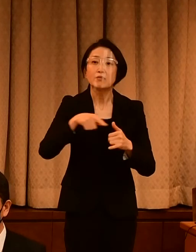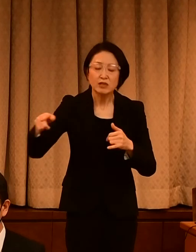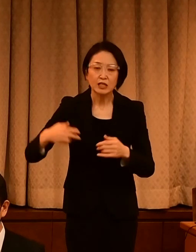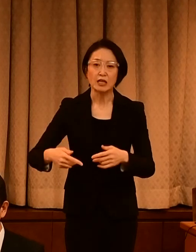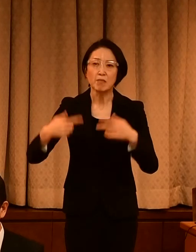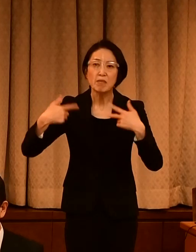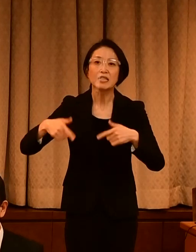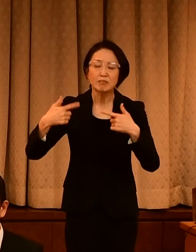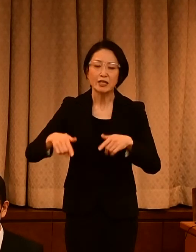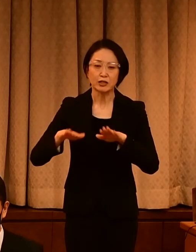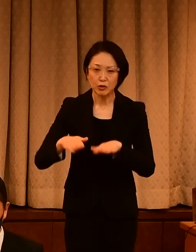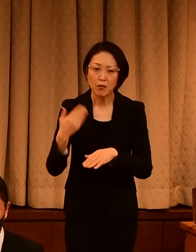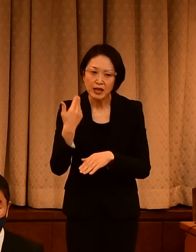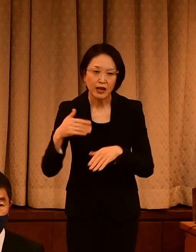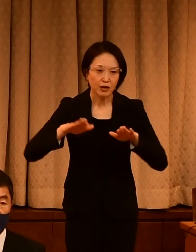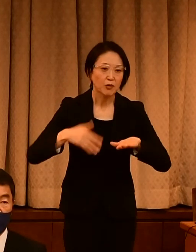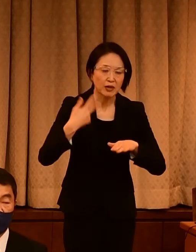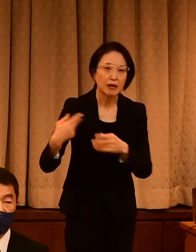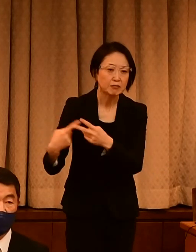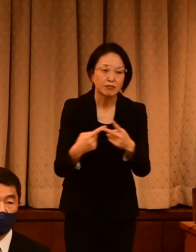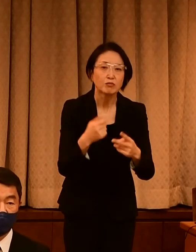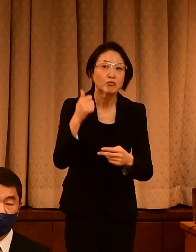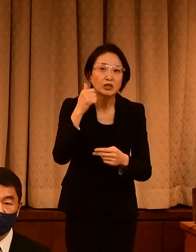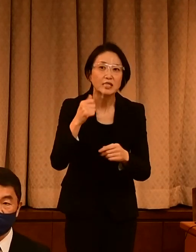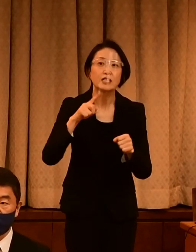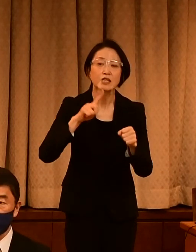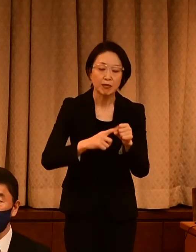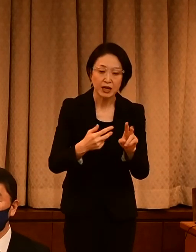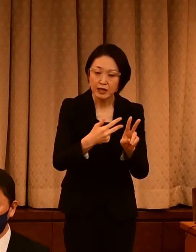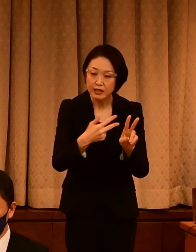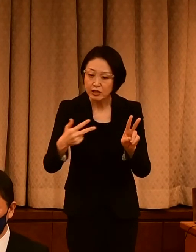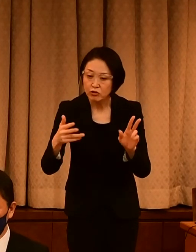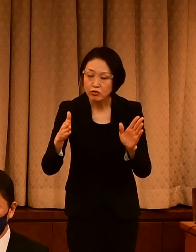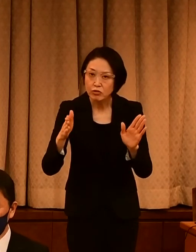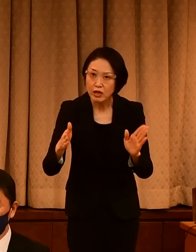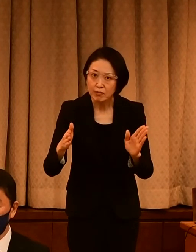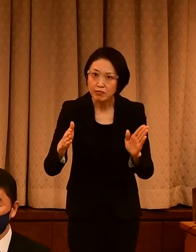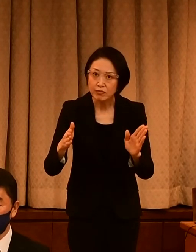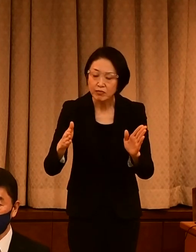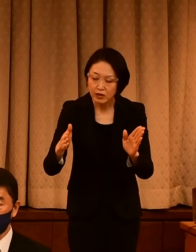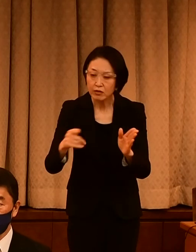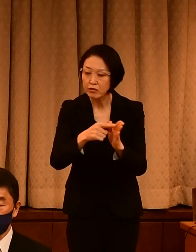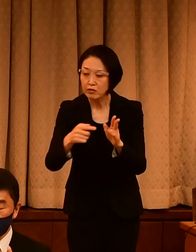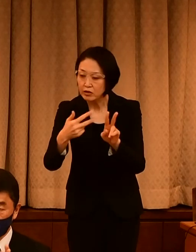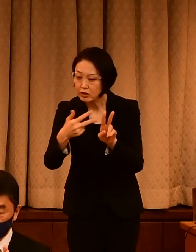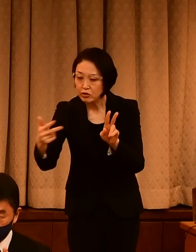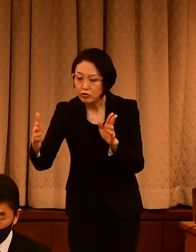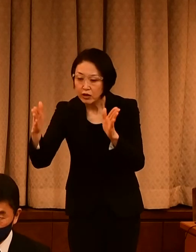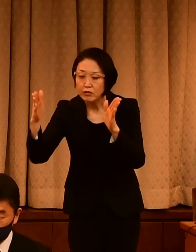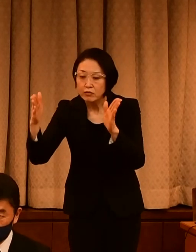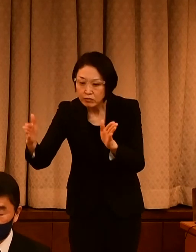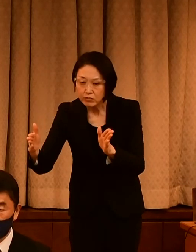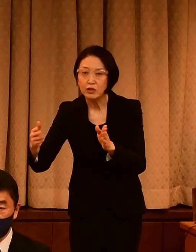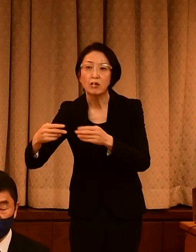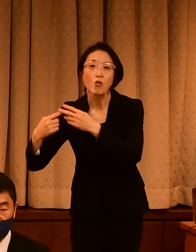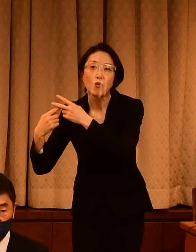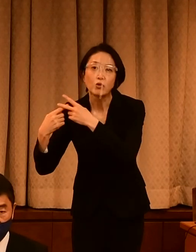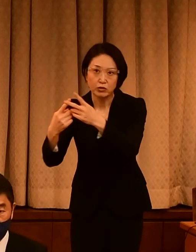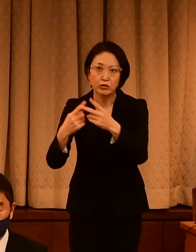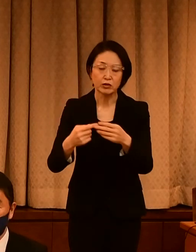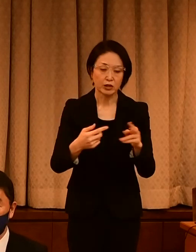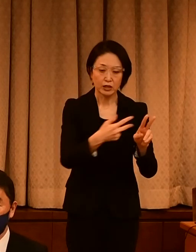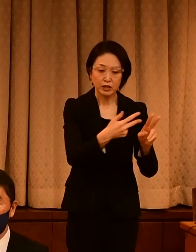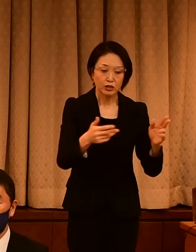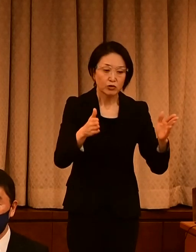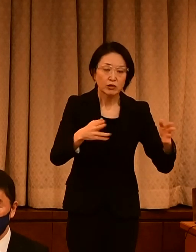位で送られているということでありますので、一番遅い人は2週間遅れる、打てるようになってから2週間遅れ